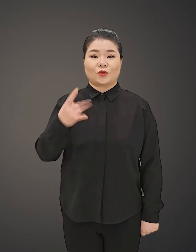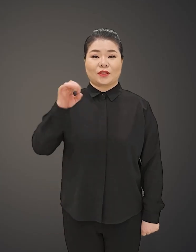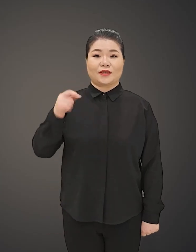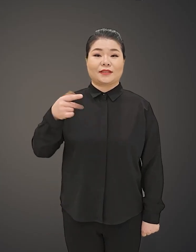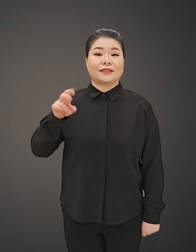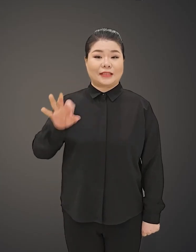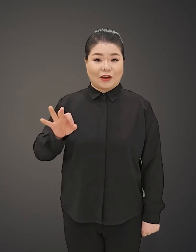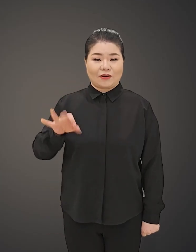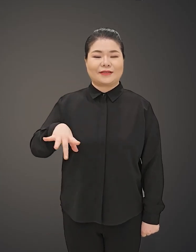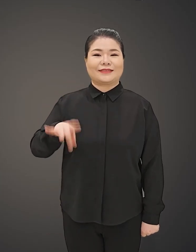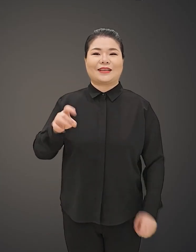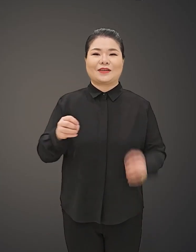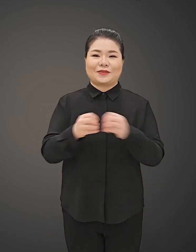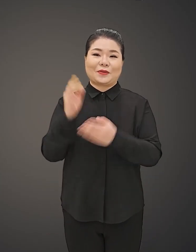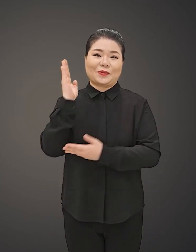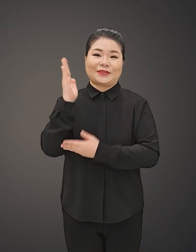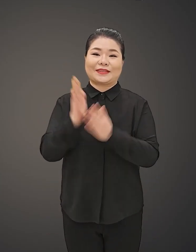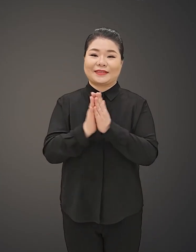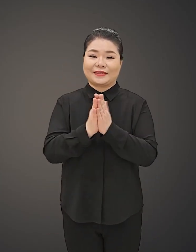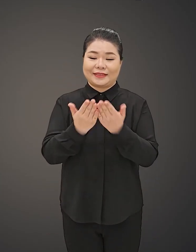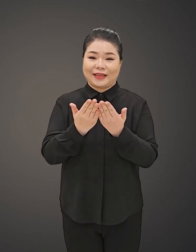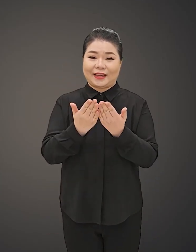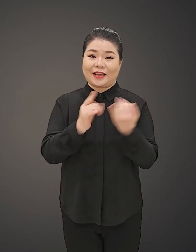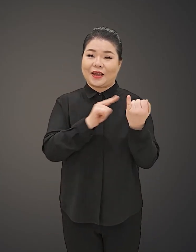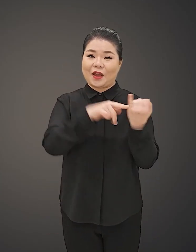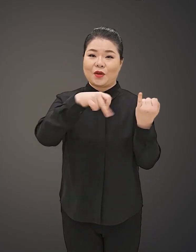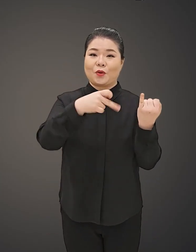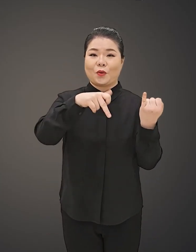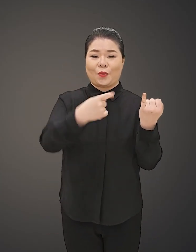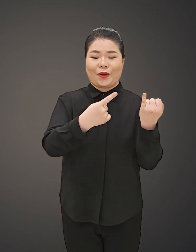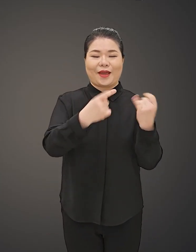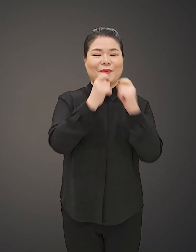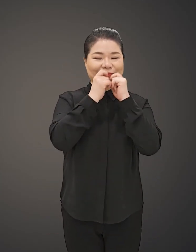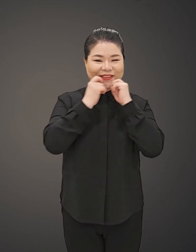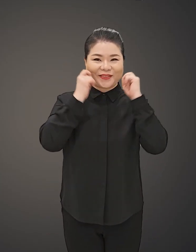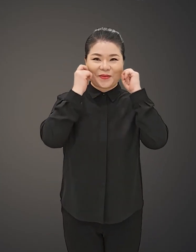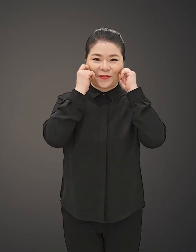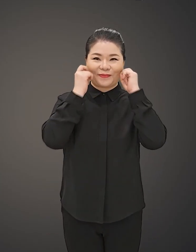최은영 첫 소설집 쇼코의 미소.